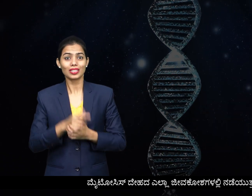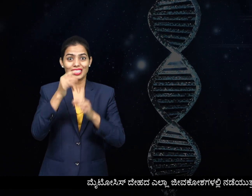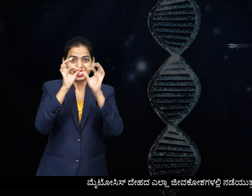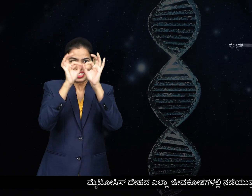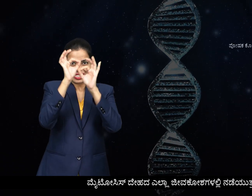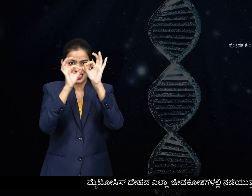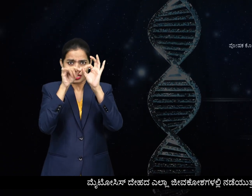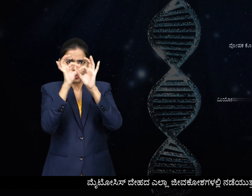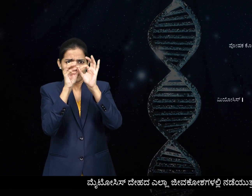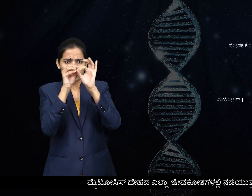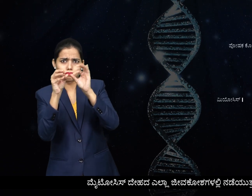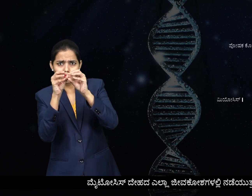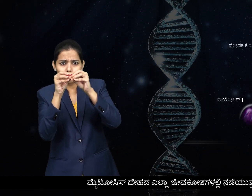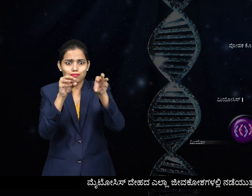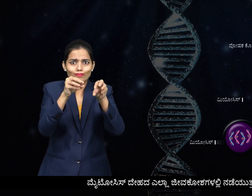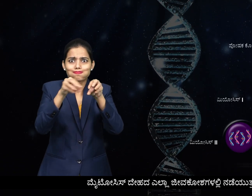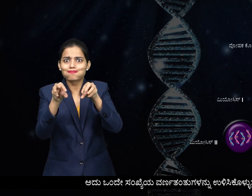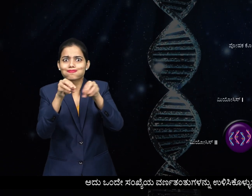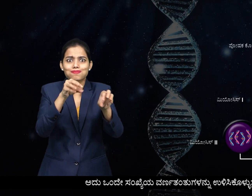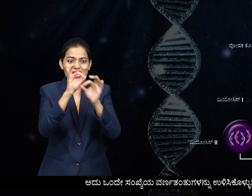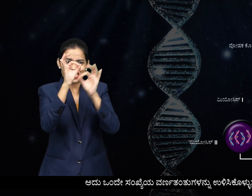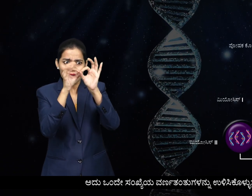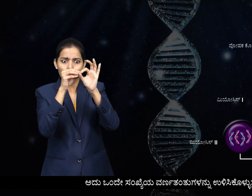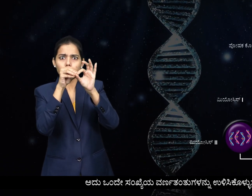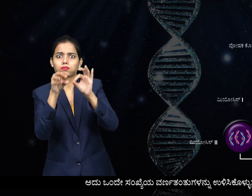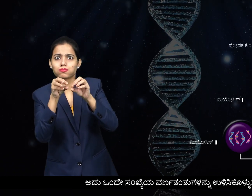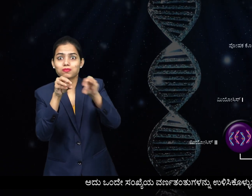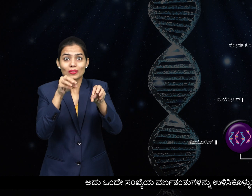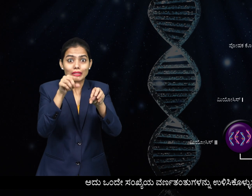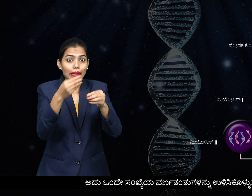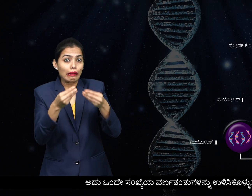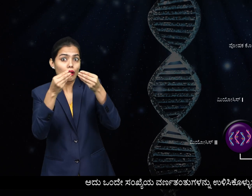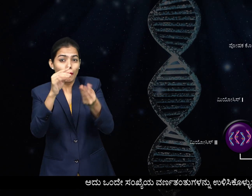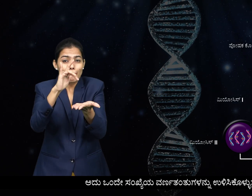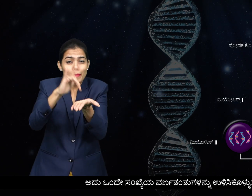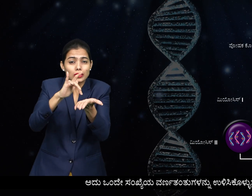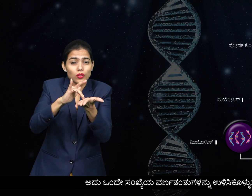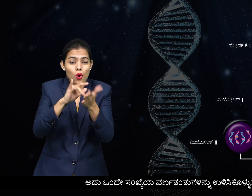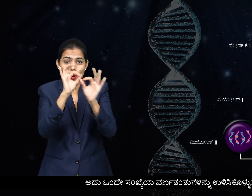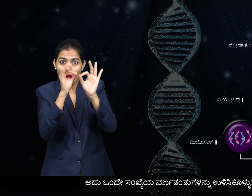ಮೈಟೋಸಿಸ್ ದೇಹದ ಎಲ್ಲಾ ಜೀವಕೋಶಗಳಲ್ಲಿ ನಡೆಯುತ್ತೆ. ಅದು ಒಂದೇ ಸಂಖ್ಯೆಯ ವರ್ಣತಂತುಗಳನ್ನ ಉಳಿಸಿಕೊಳ್ಳುತ್ತದೆ.